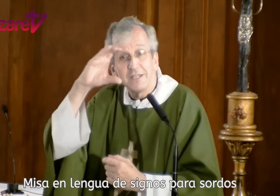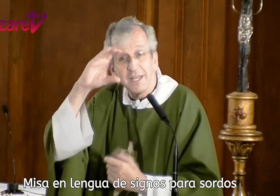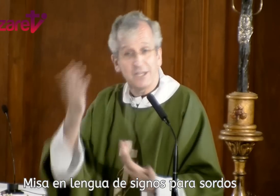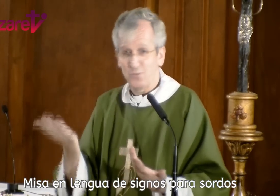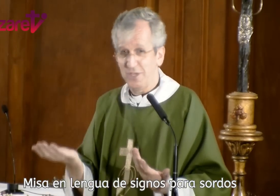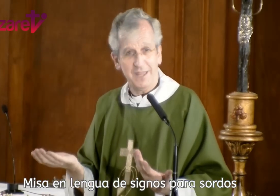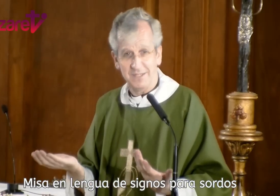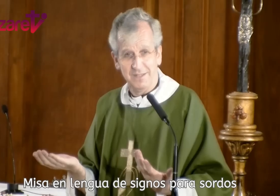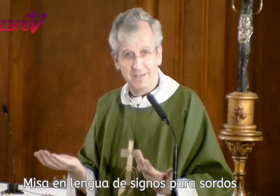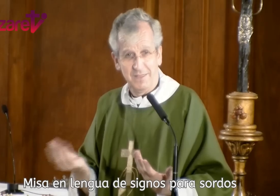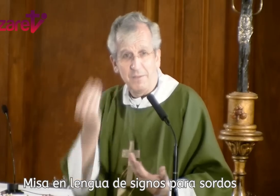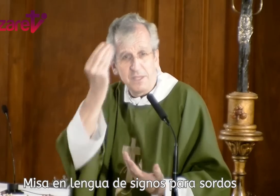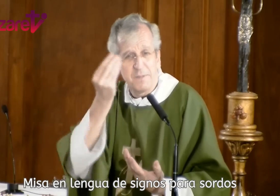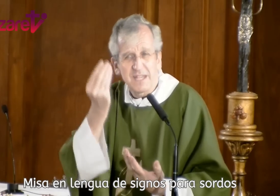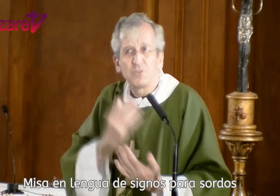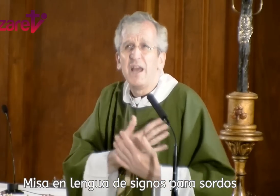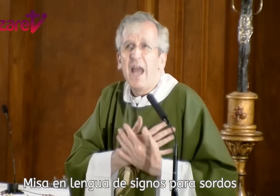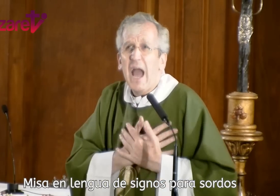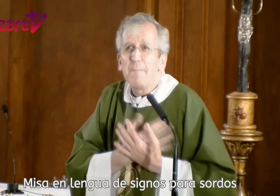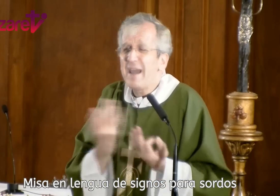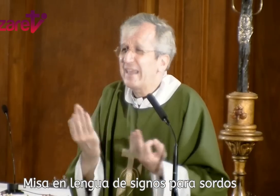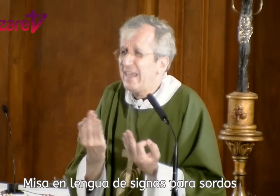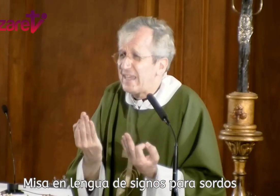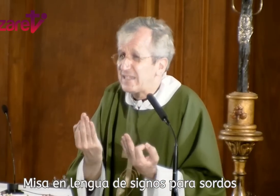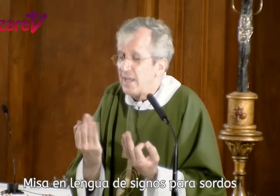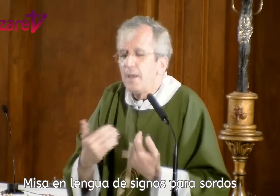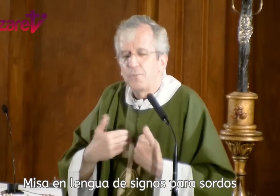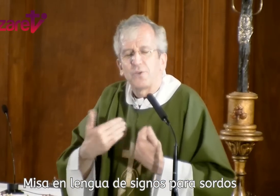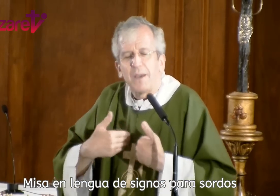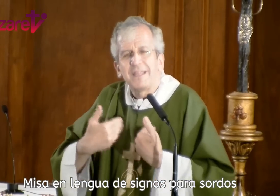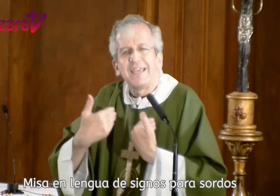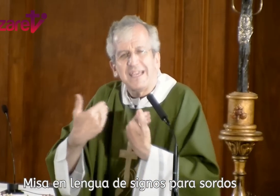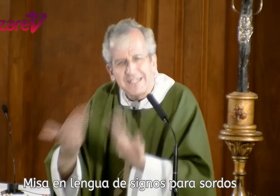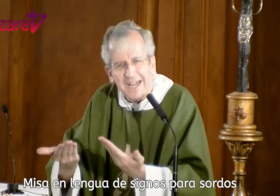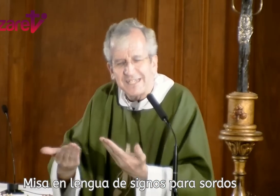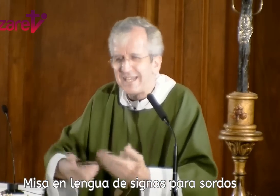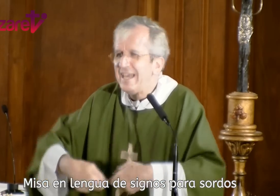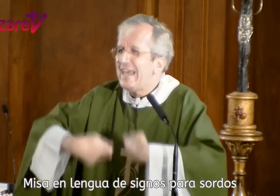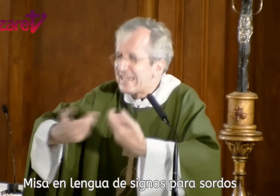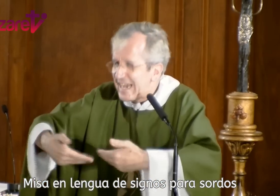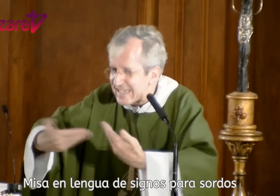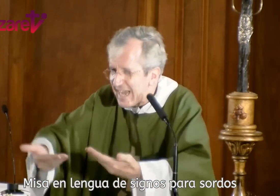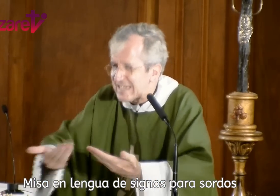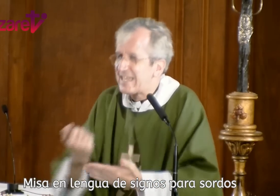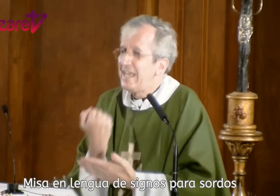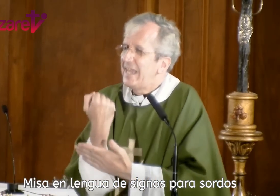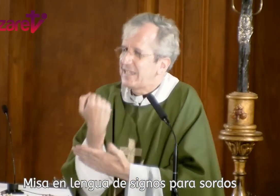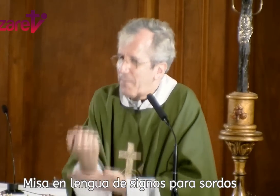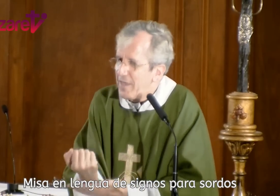ser escuchadas. Y a veces pensamos, ¿amar qué es? Pues lógicamente es darse, es gastarse, es